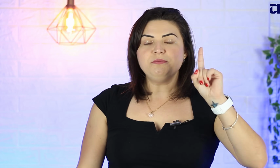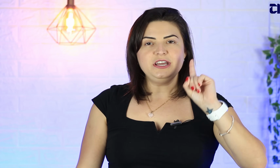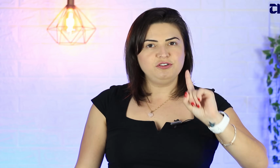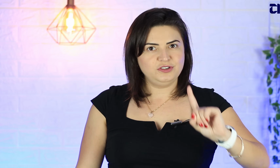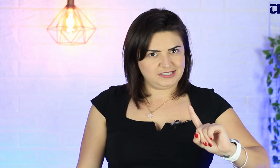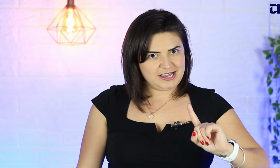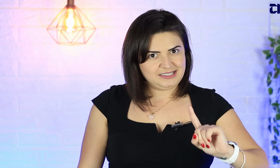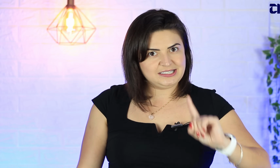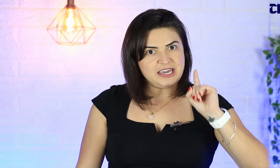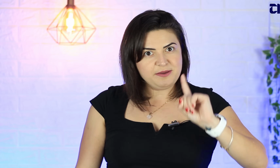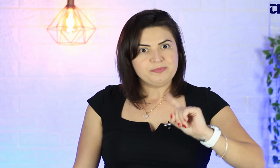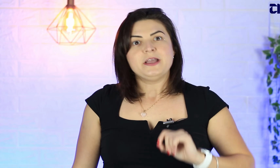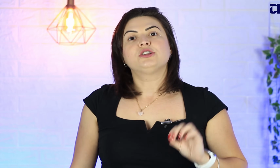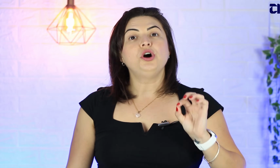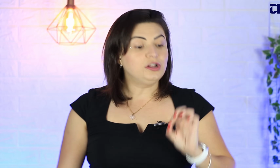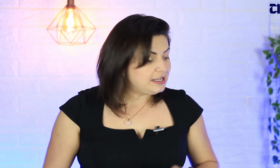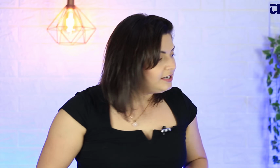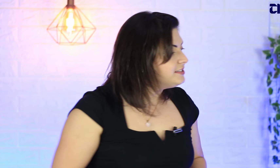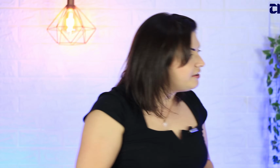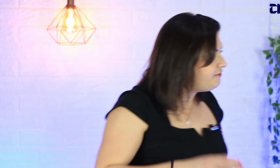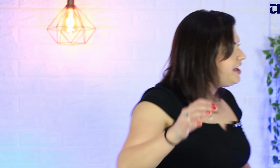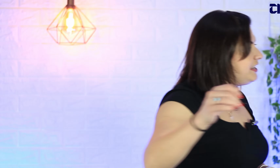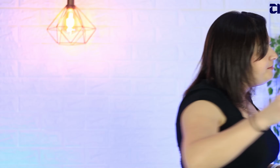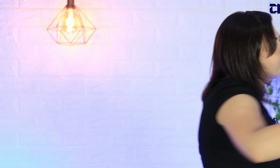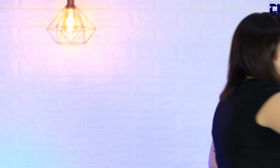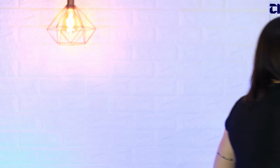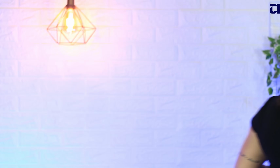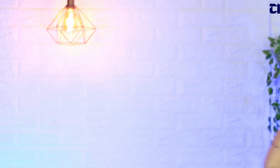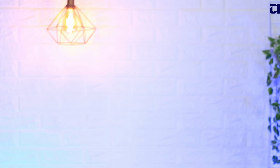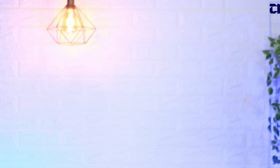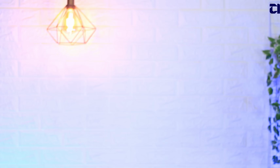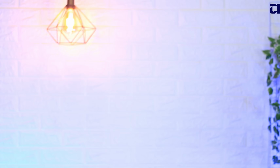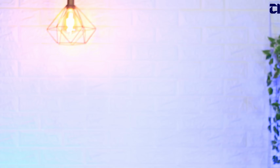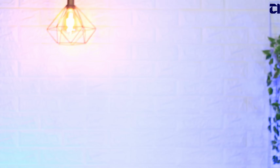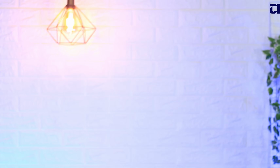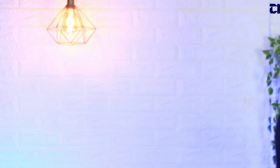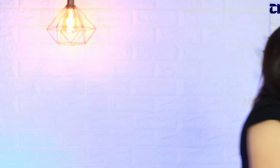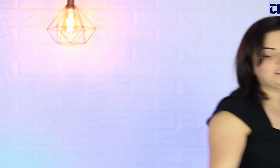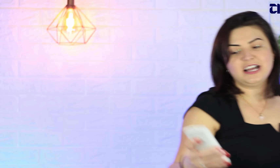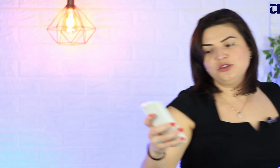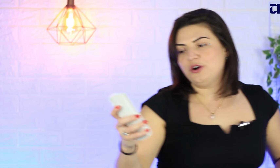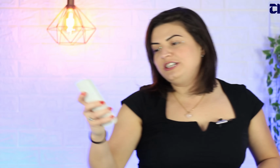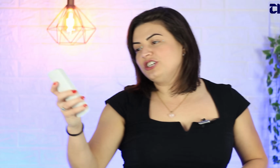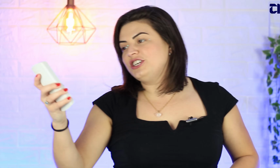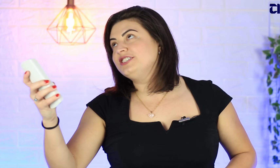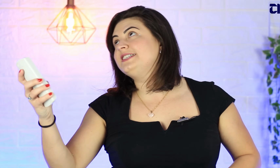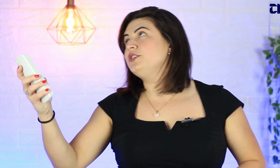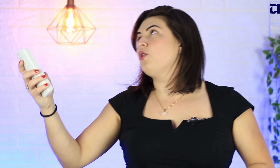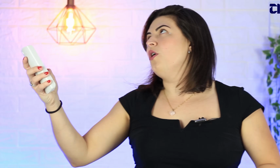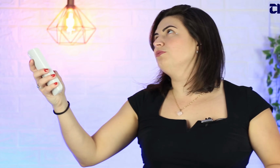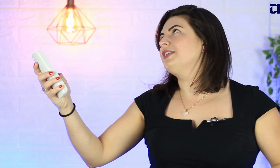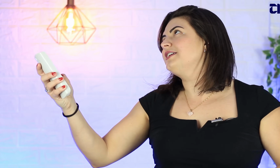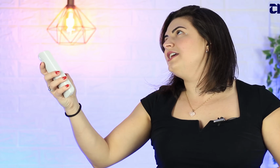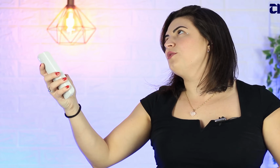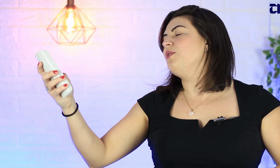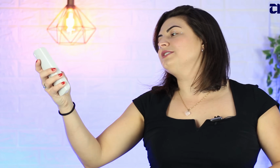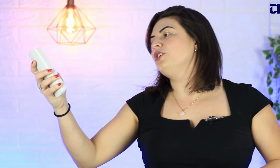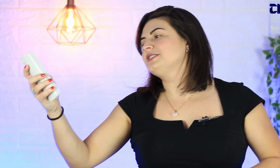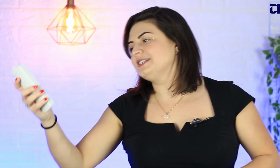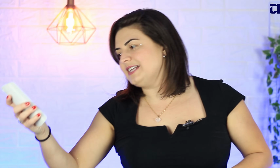lembrando vocês que toda terça-feira, às 8 horas da noite, a gente se encontra aqui com as nossas